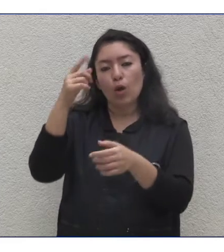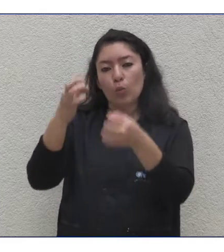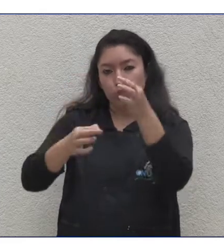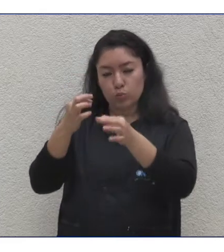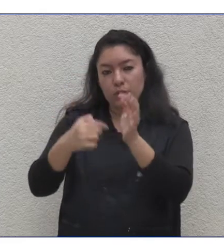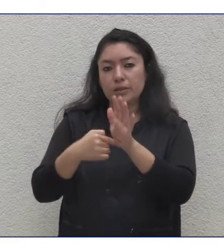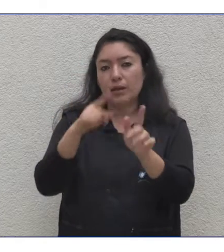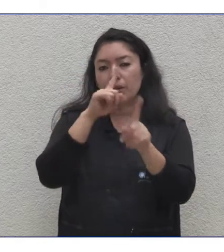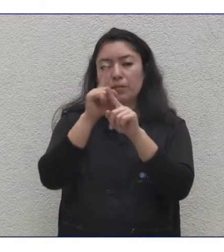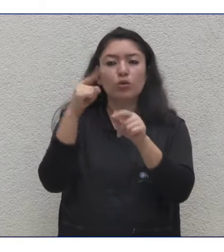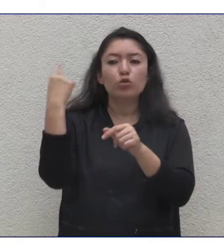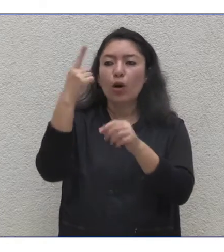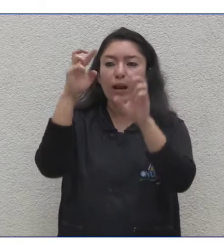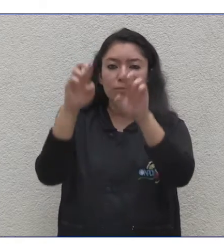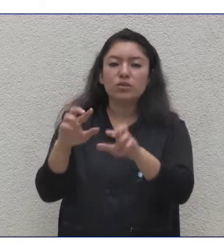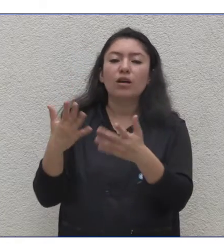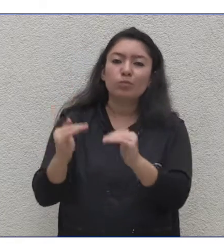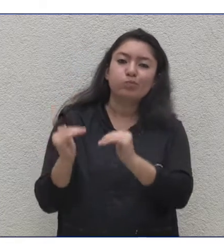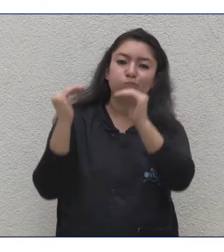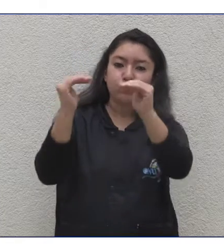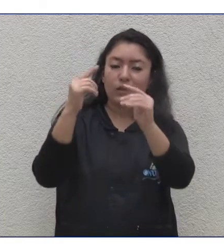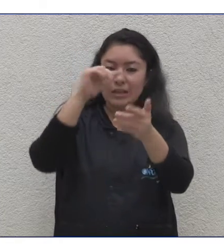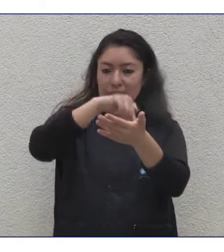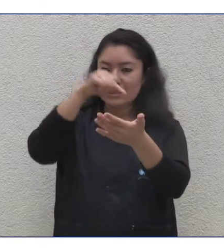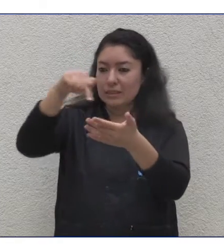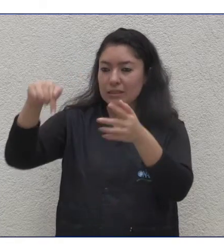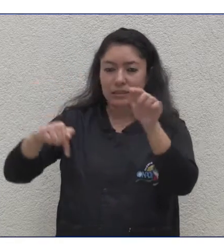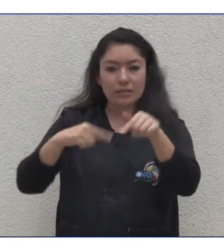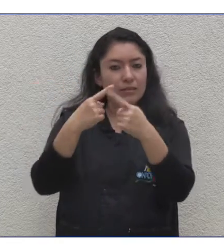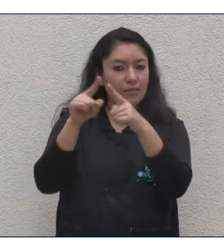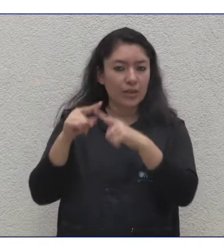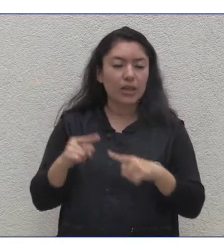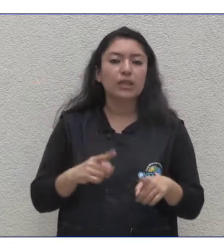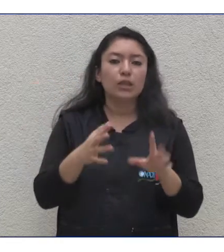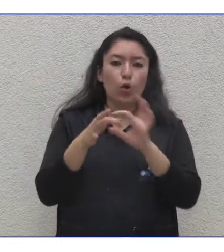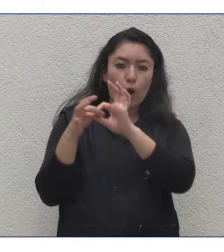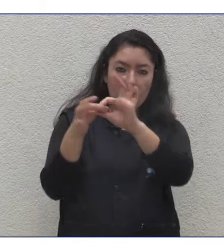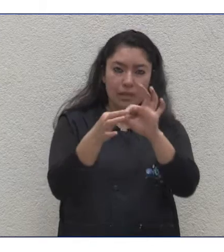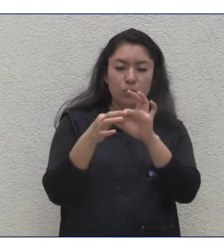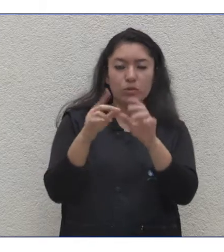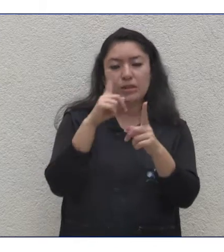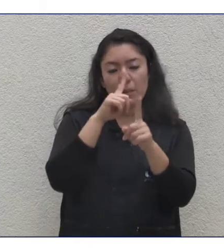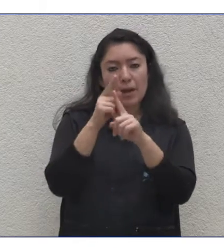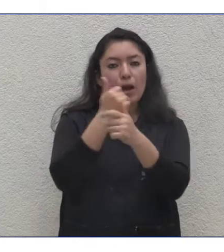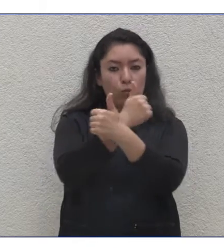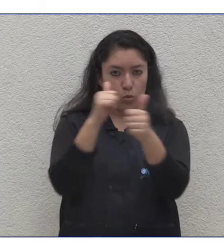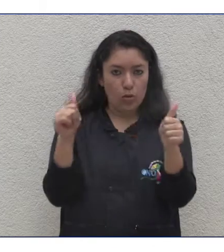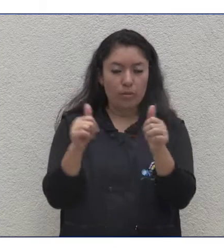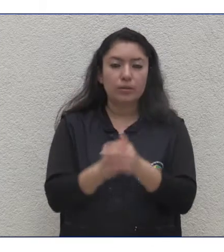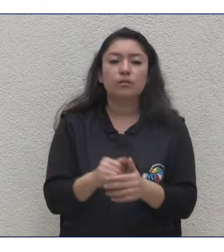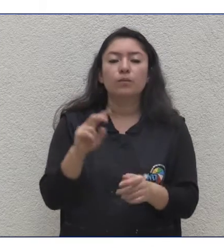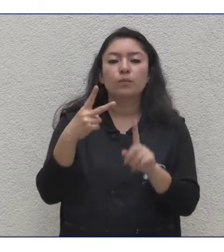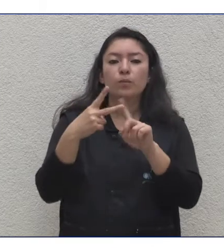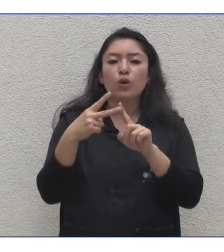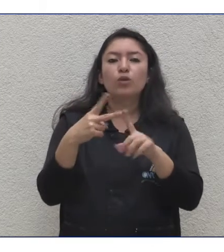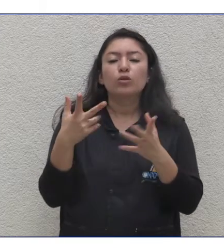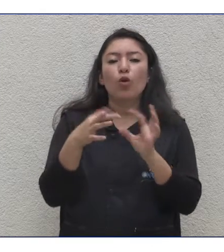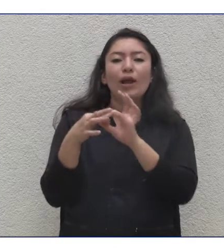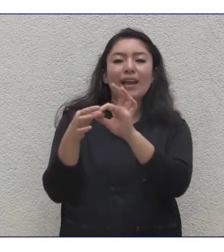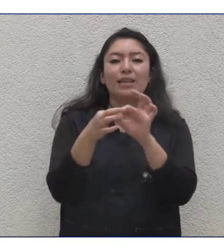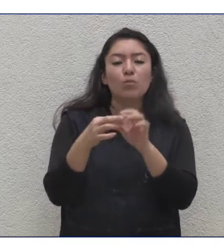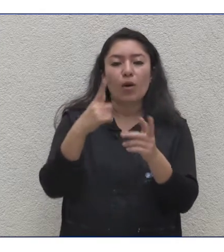ejecutivo, todas sus dependencias, entidades centralizadas, descentralizadas y autónomas. 2.